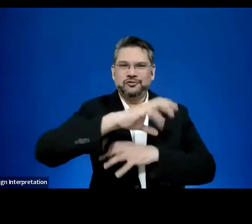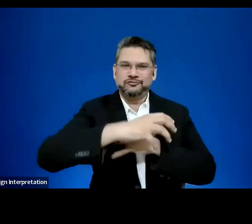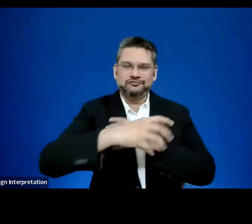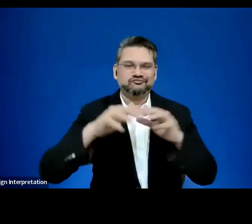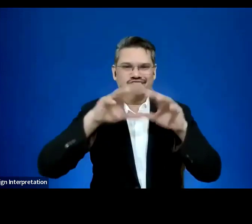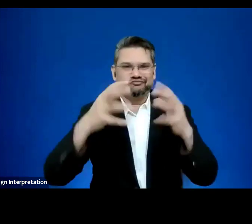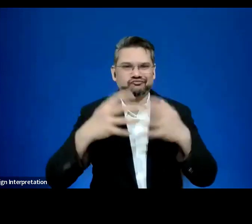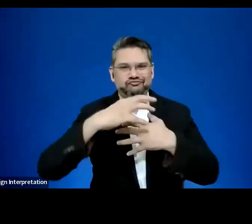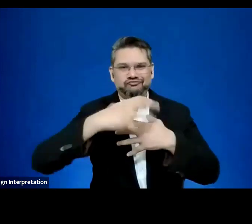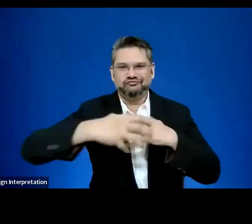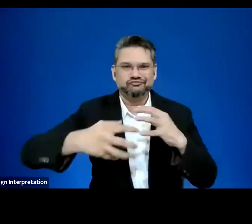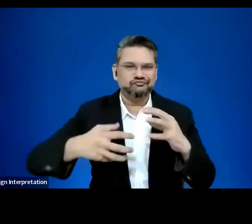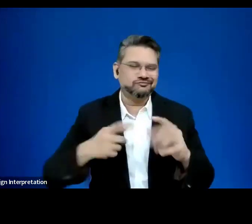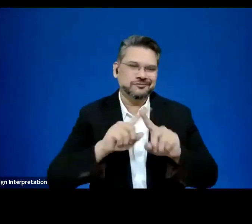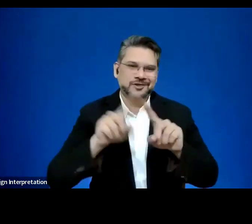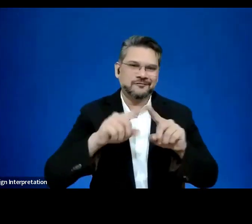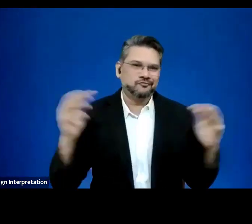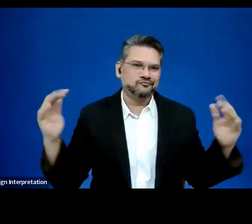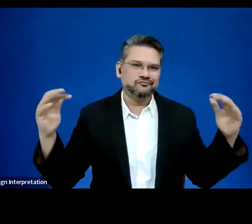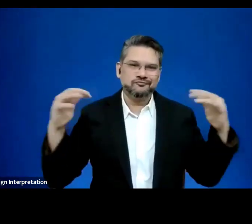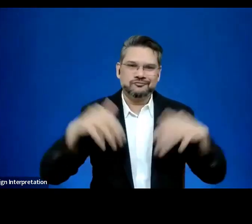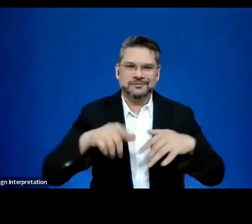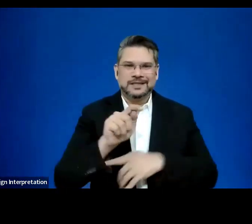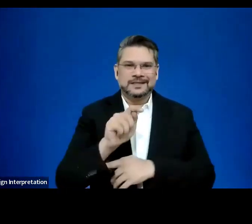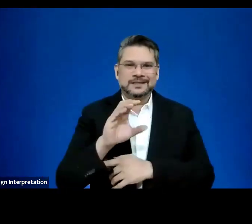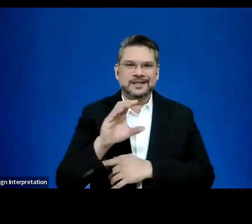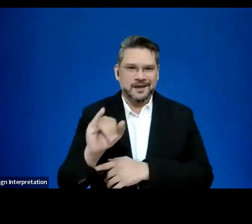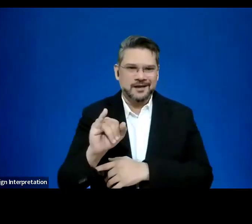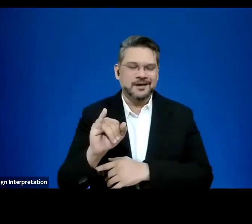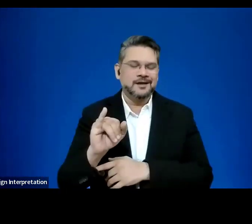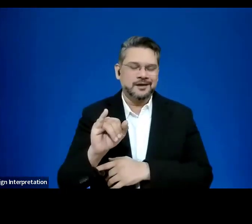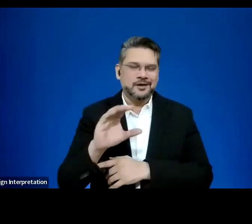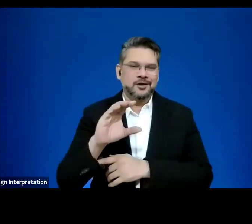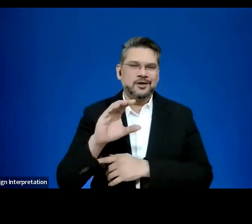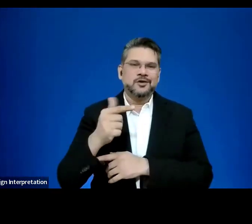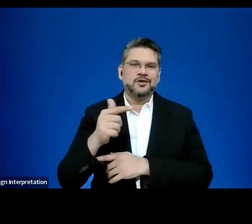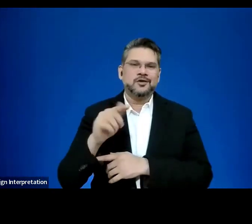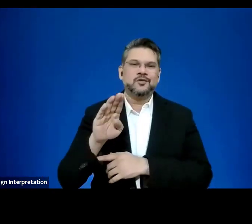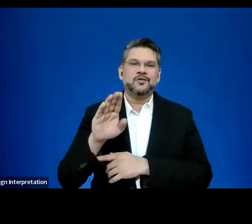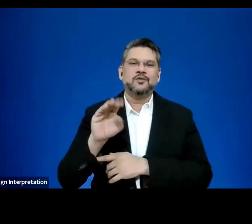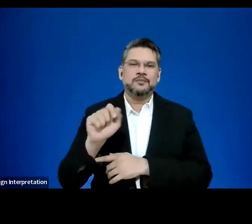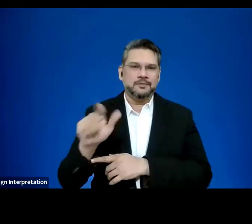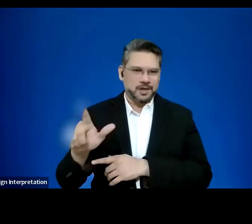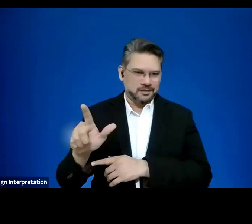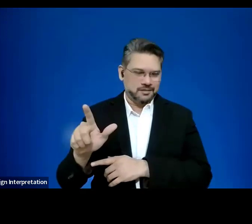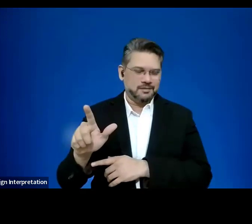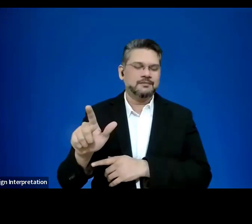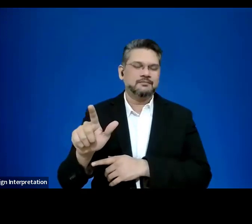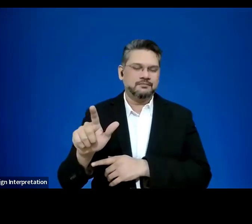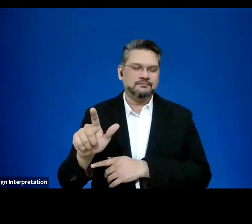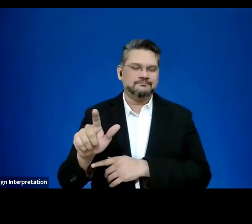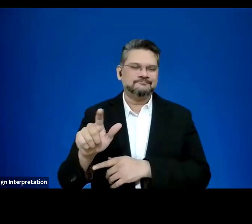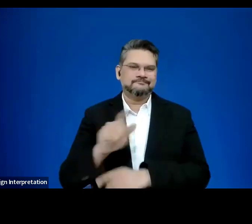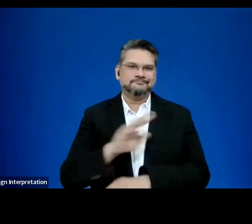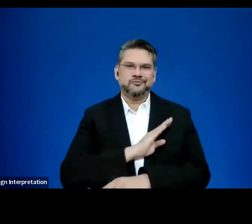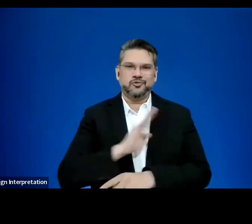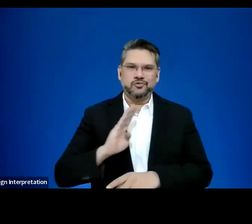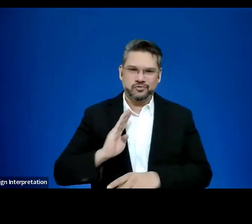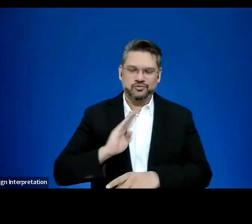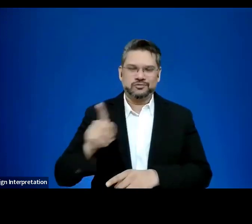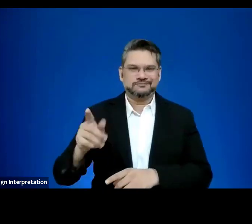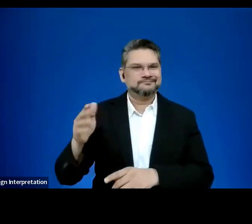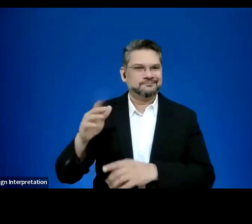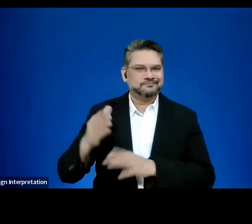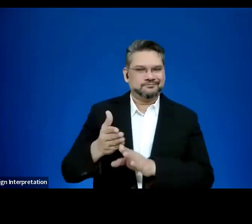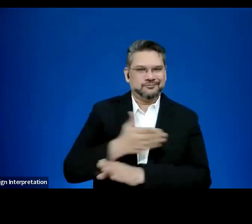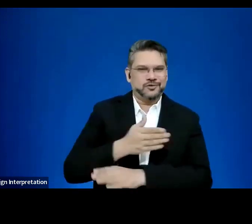大家都是从世界上不同的国家来的。如果你听到我们，可以听到我们的发声，